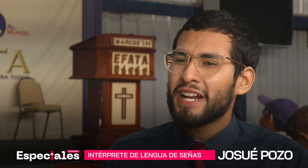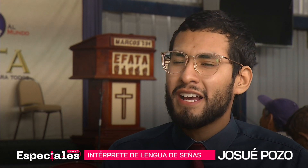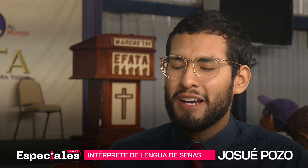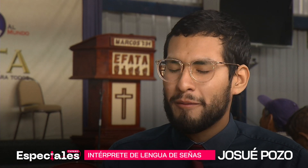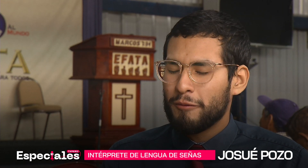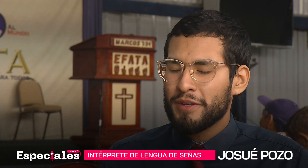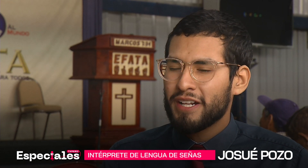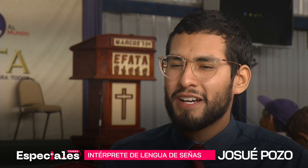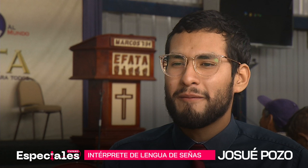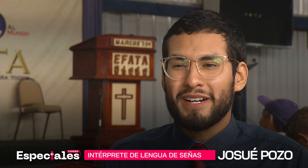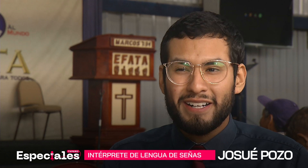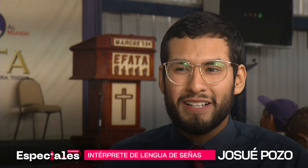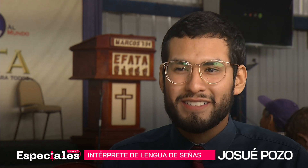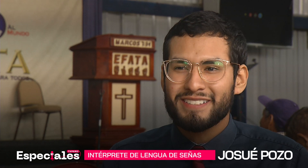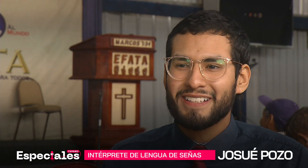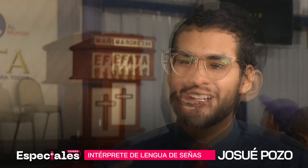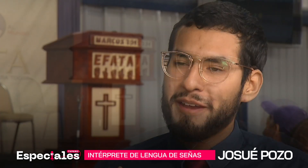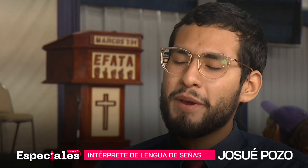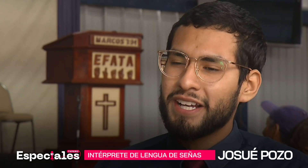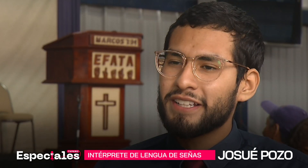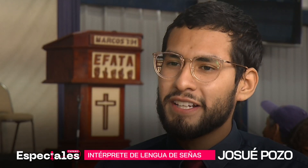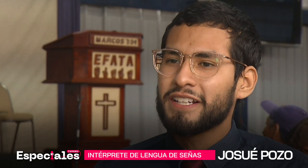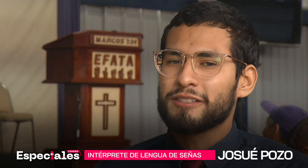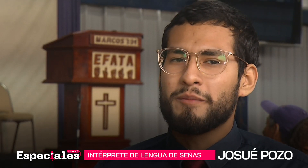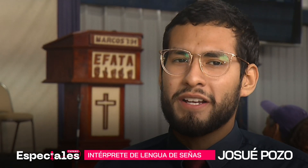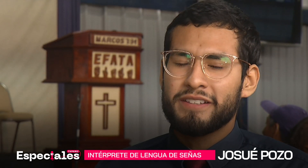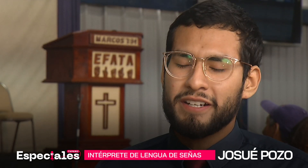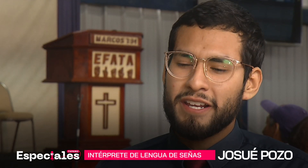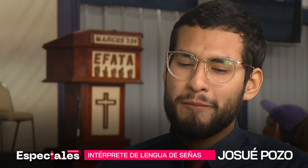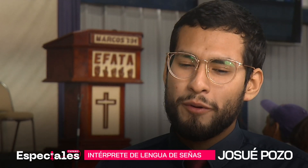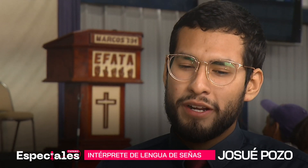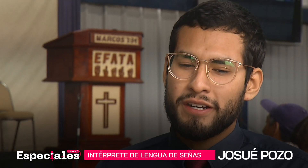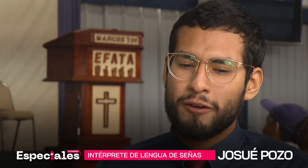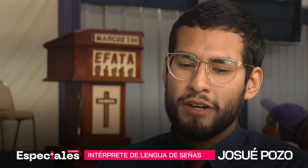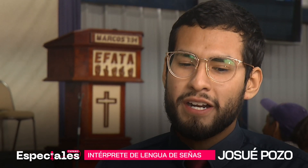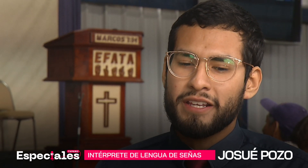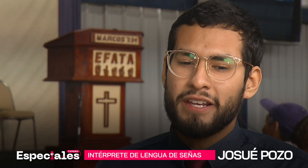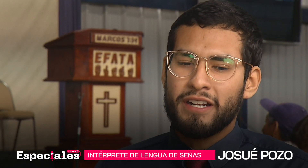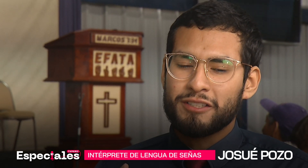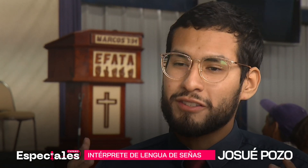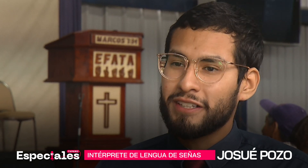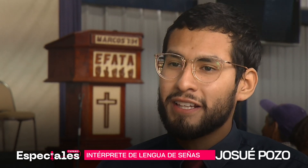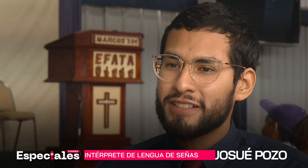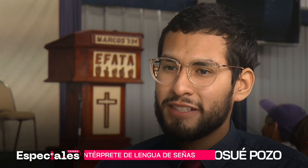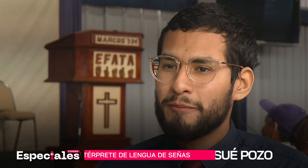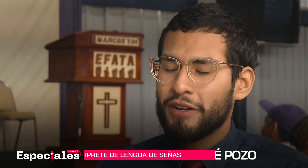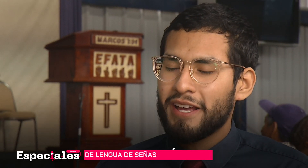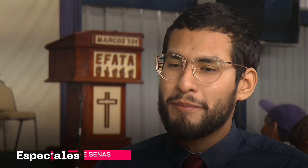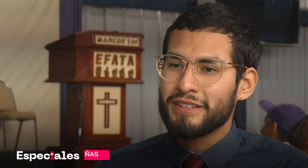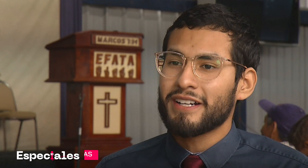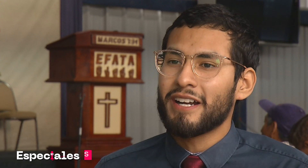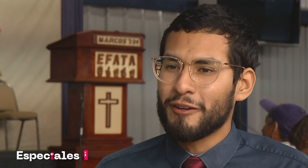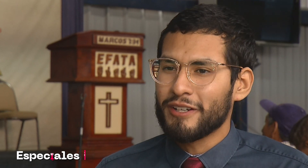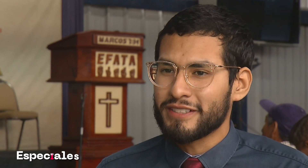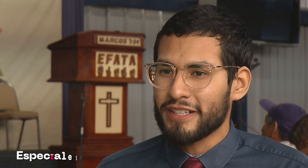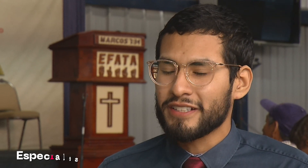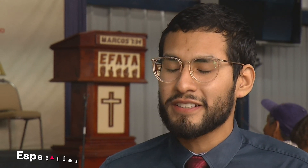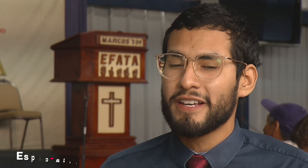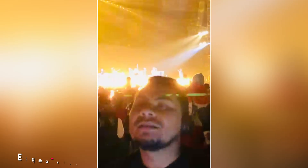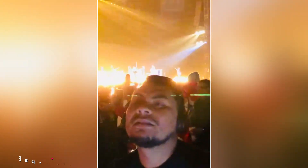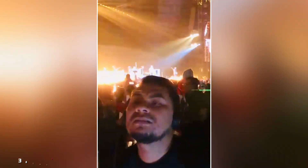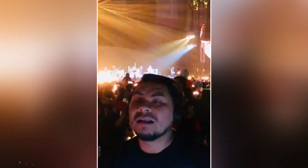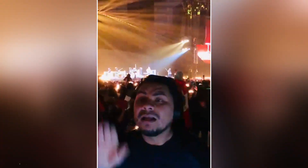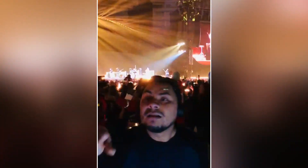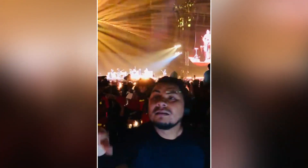ya no hubiera barreras. Me encantaría eso, me encantaría poder lograr que la sociedad en sí pueda aprender la lengua de